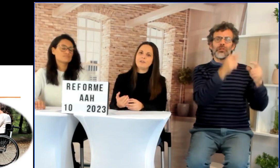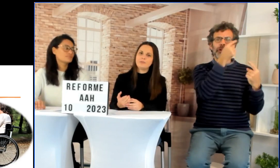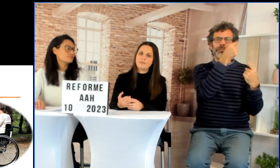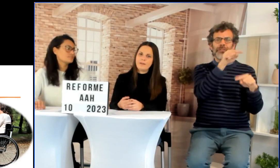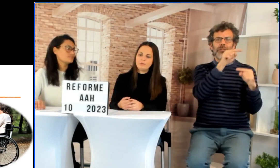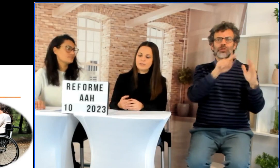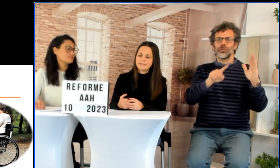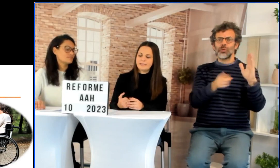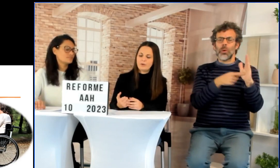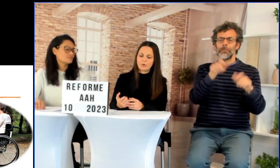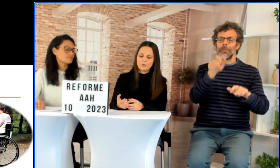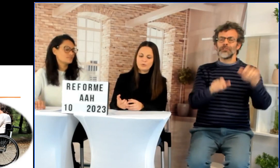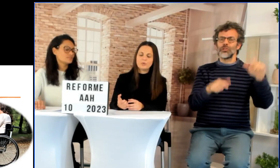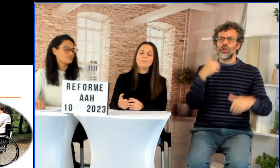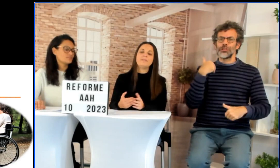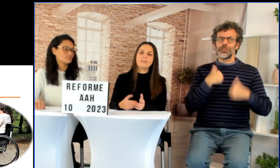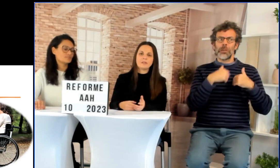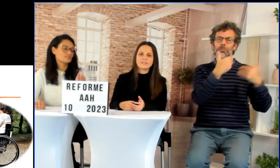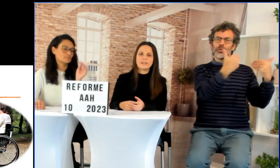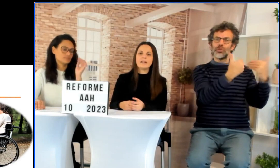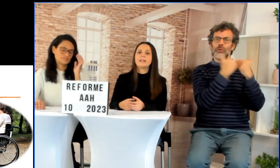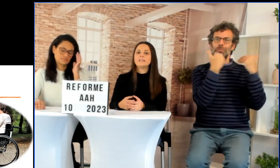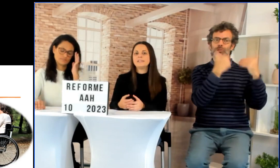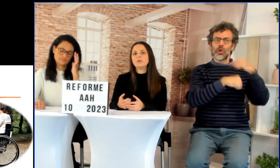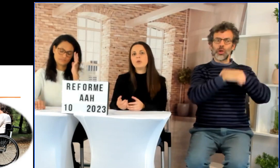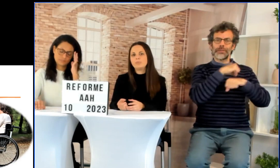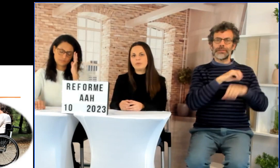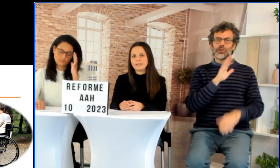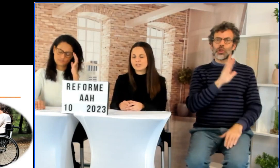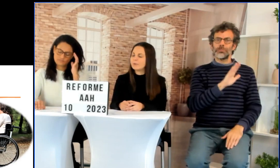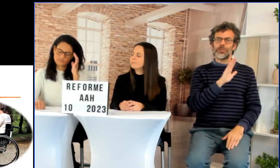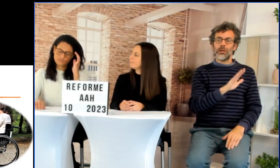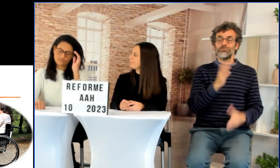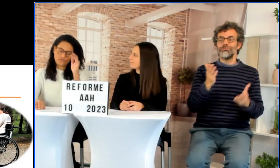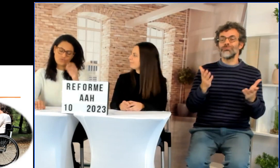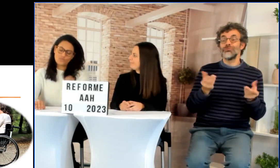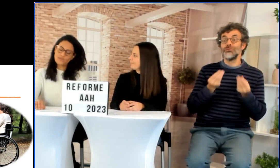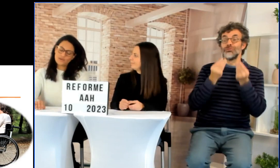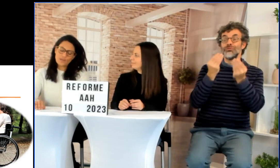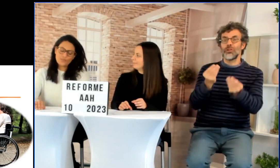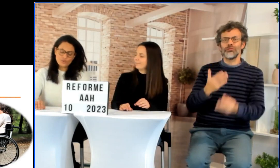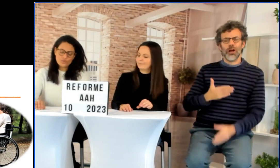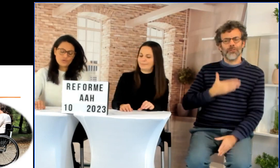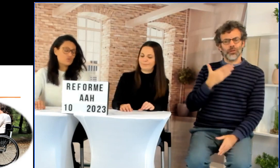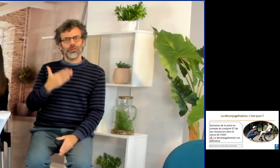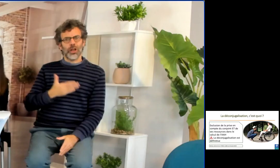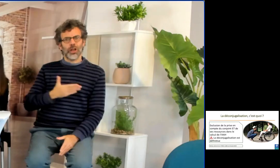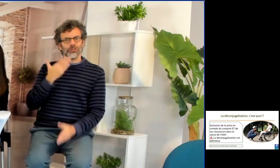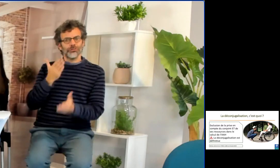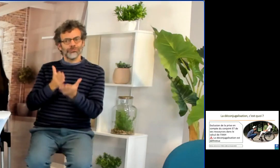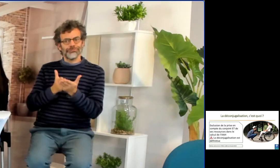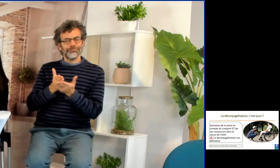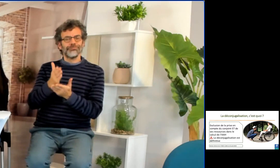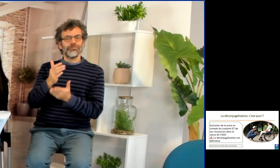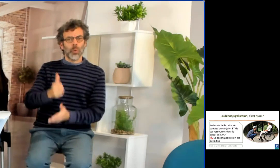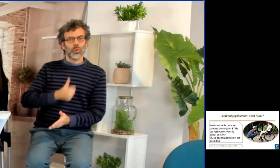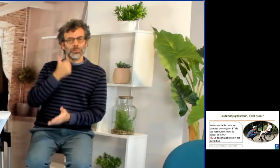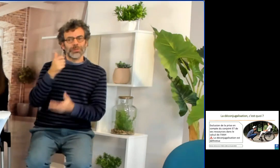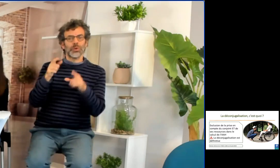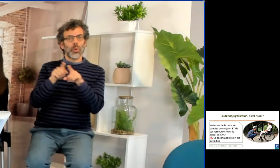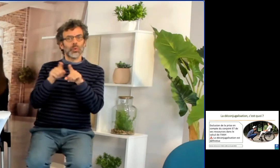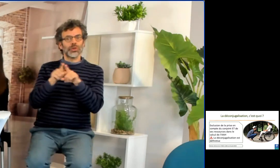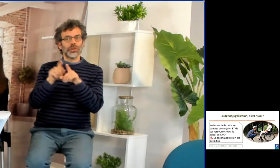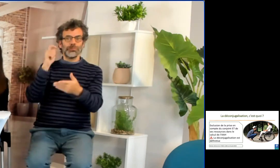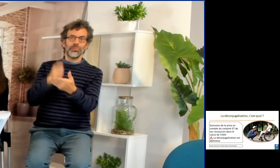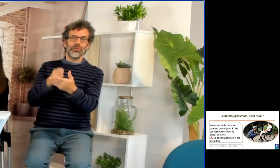afin de favoriser leur autonomie financière ainsi que leur pouvoir d'achat. Oui, et rappelons que cela n'a pas d'incidence